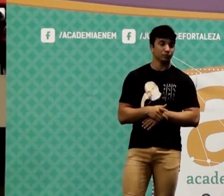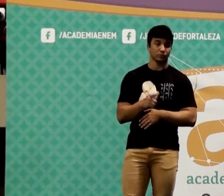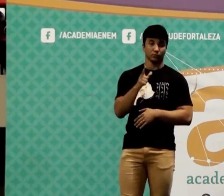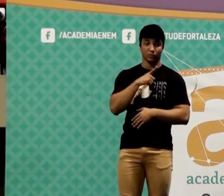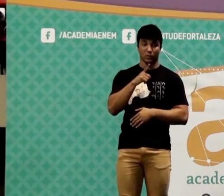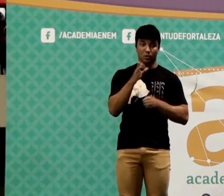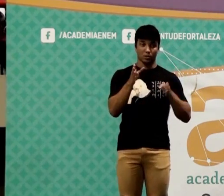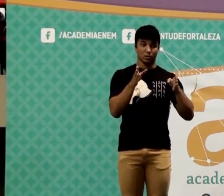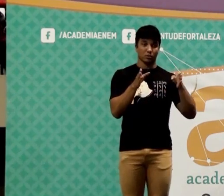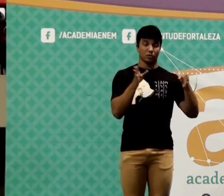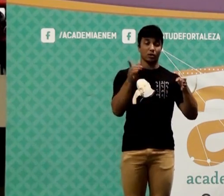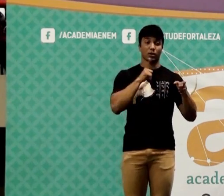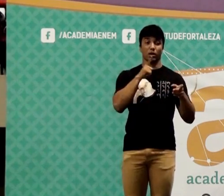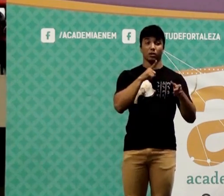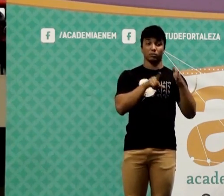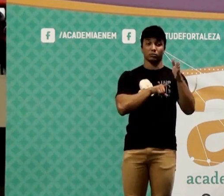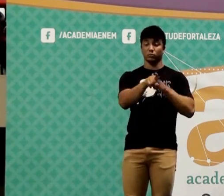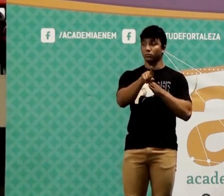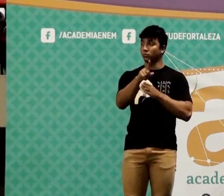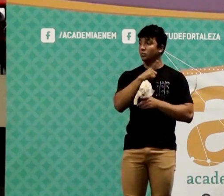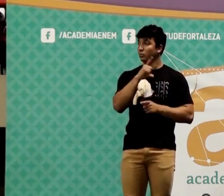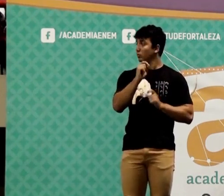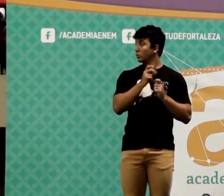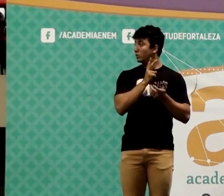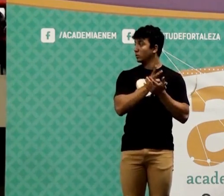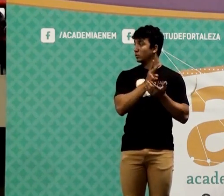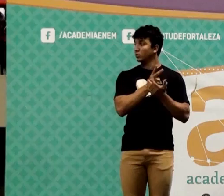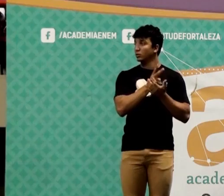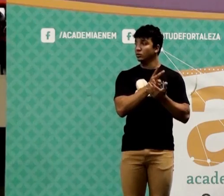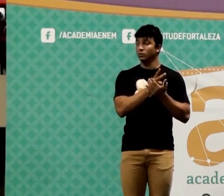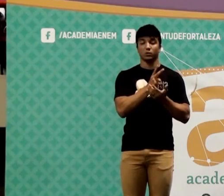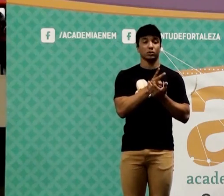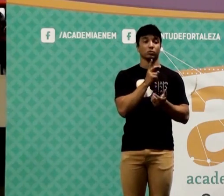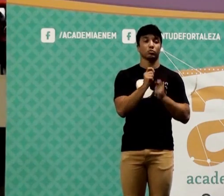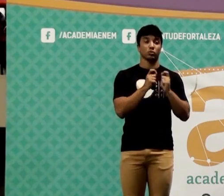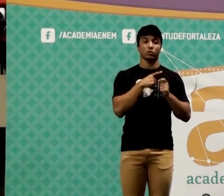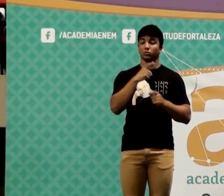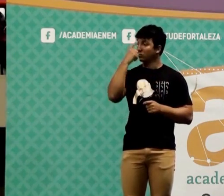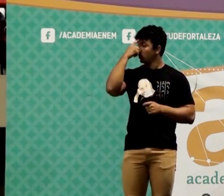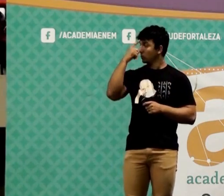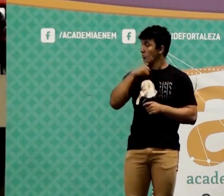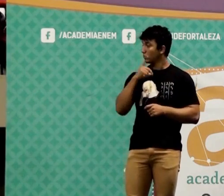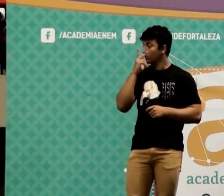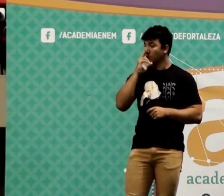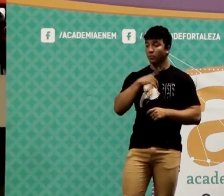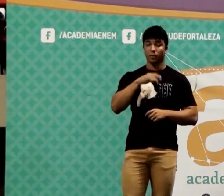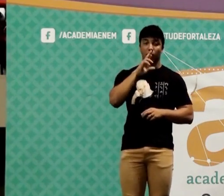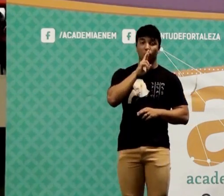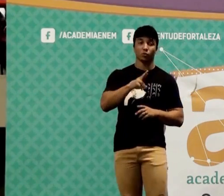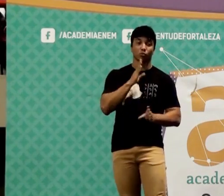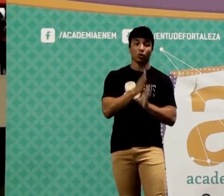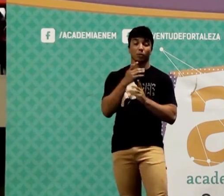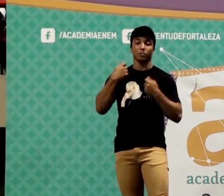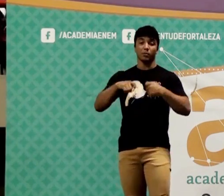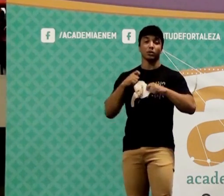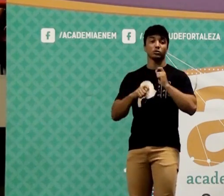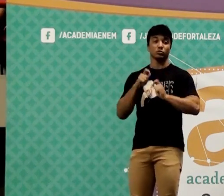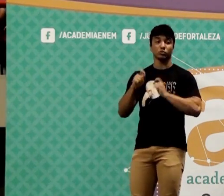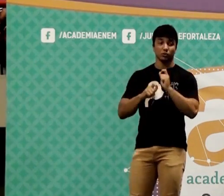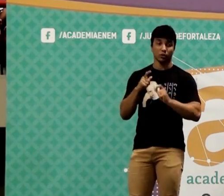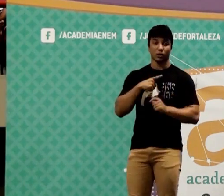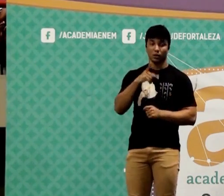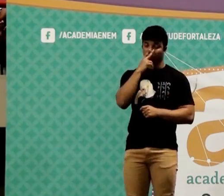Agora, as 10 pragas do Egito tem um problema, porque ele disse, eu quero uma coisa do período europeu. Se você não souber que